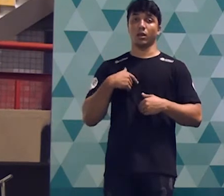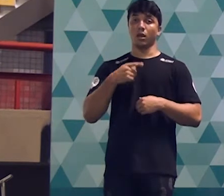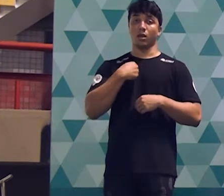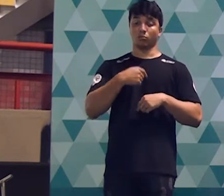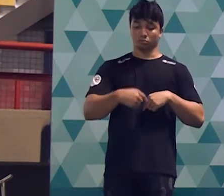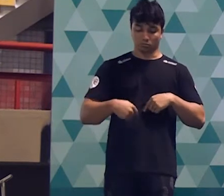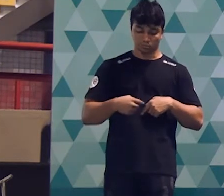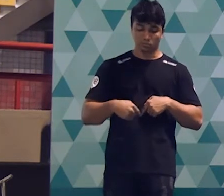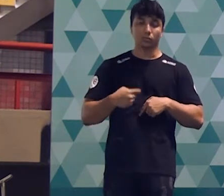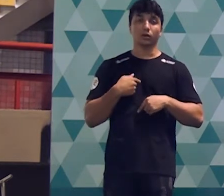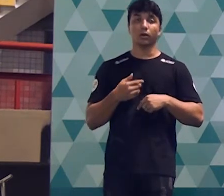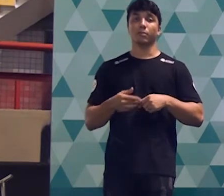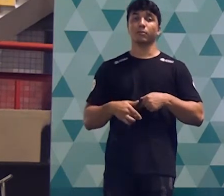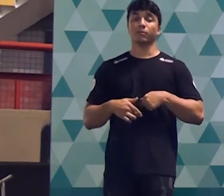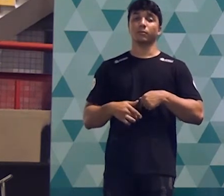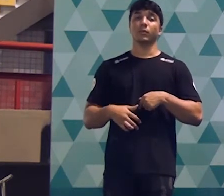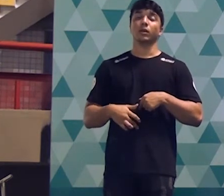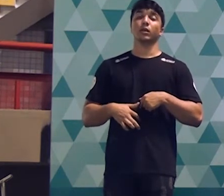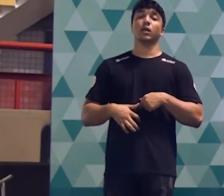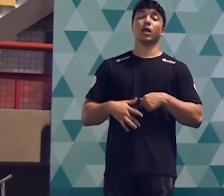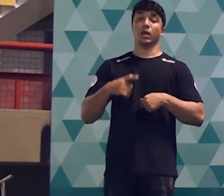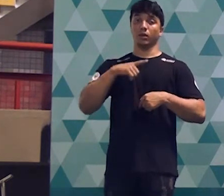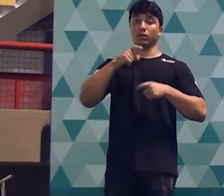umbigo e abaixo do umbigo,